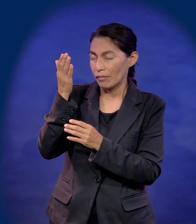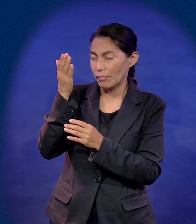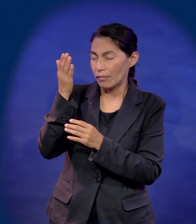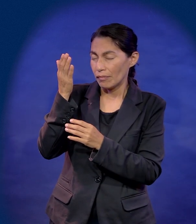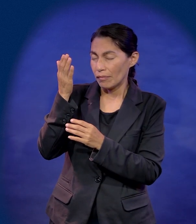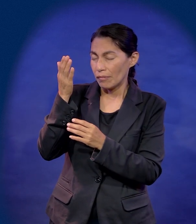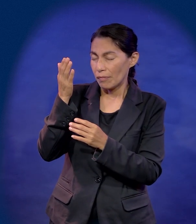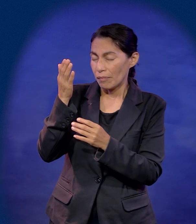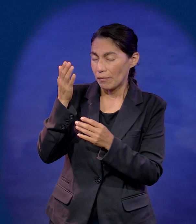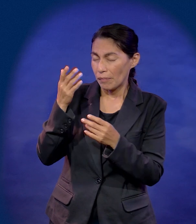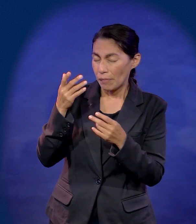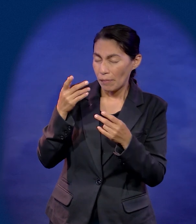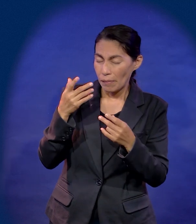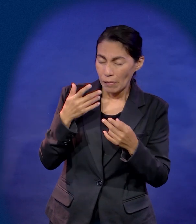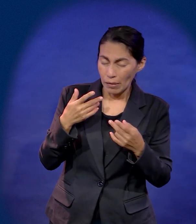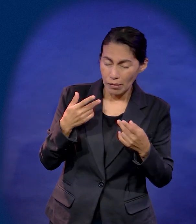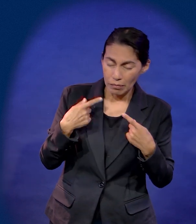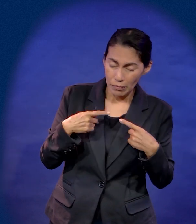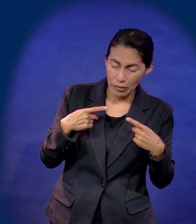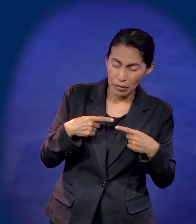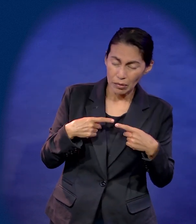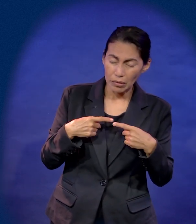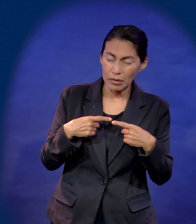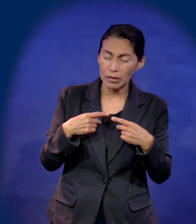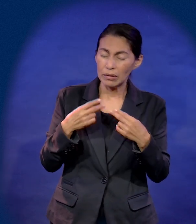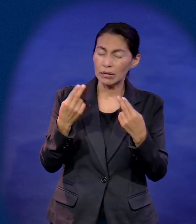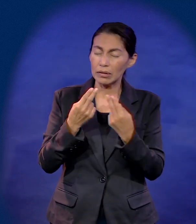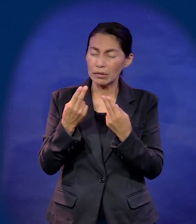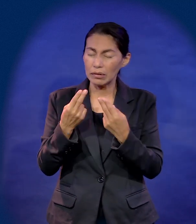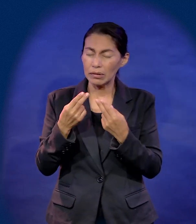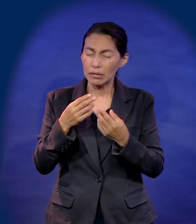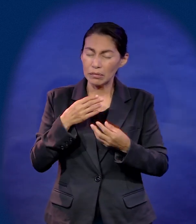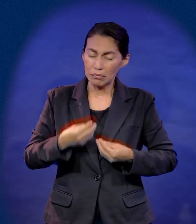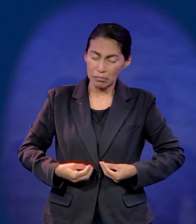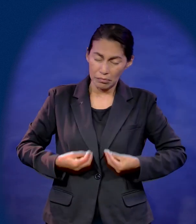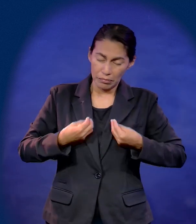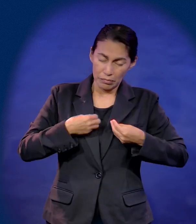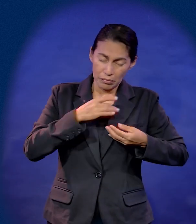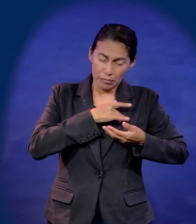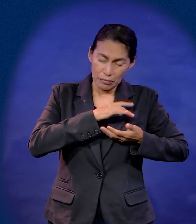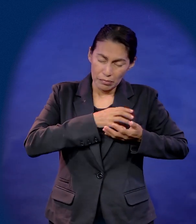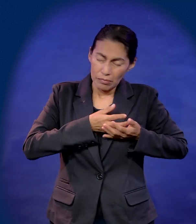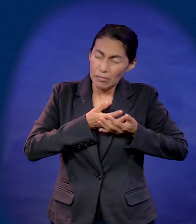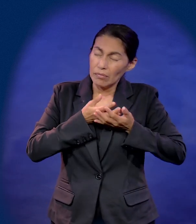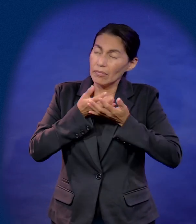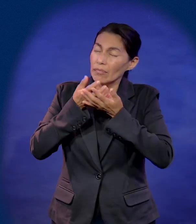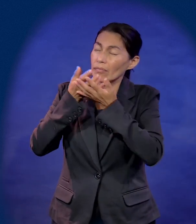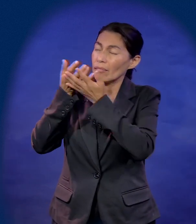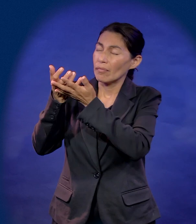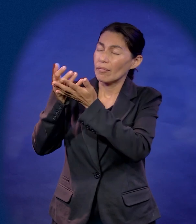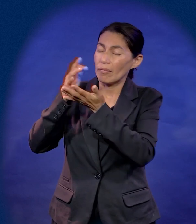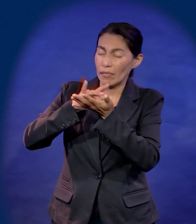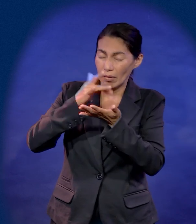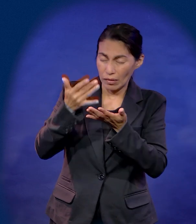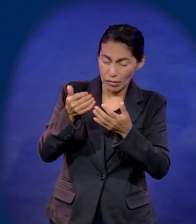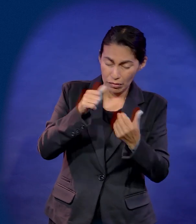que puedas guiar la decisión de aquellos que necesitan entregarse a través del